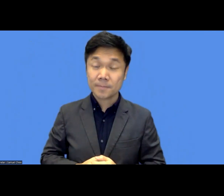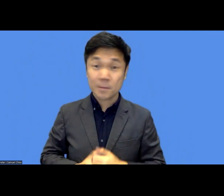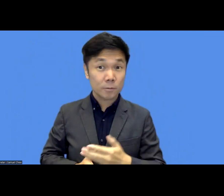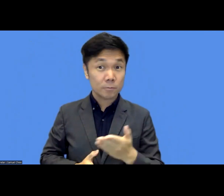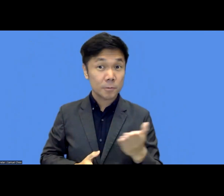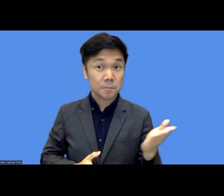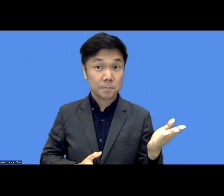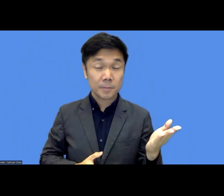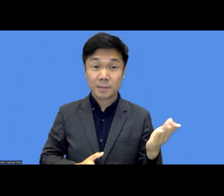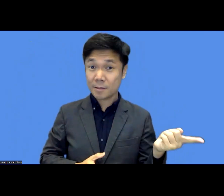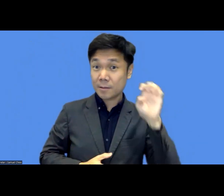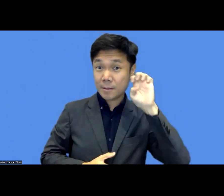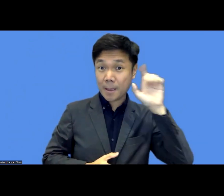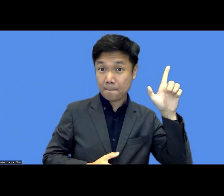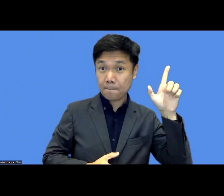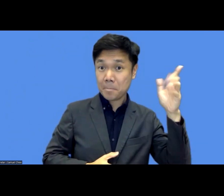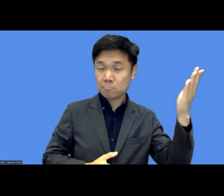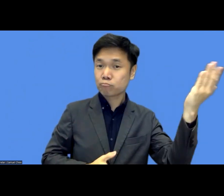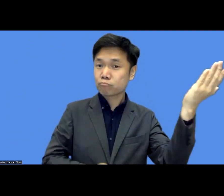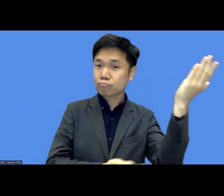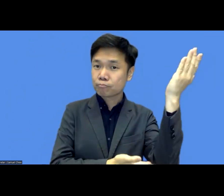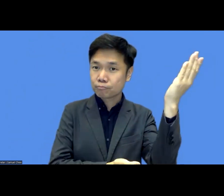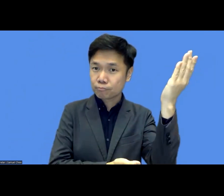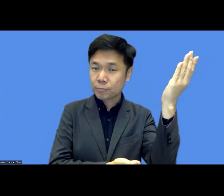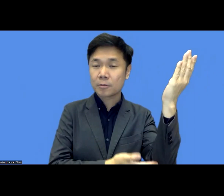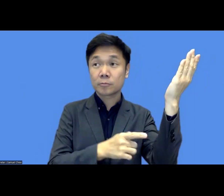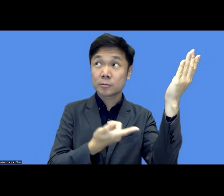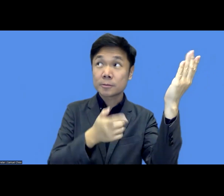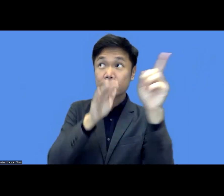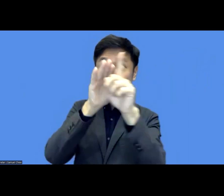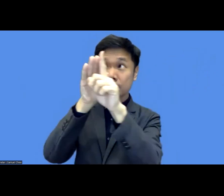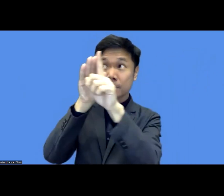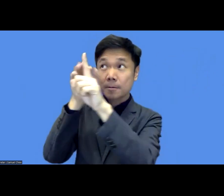es una buena oportunidad, como ya ha mencionado,